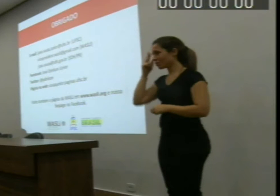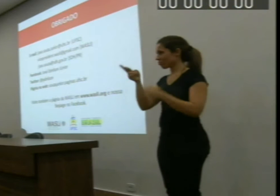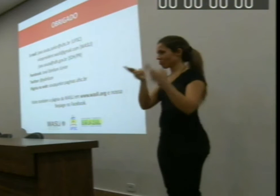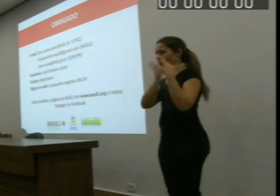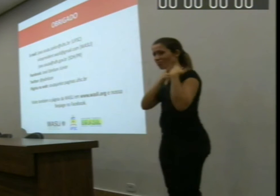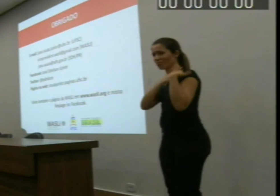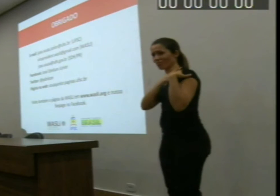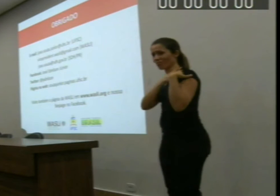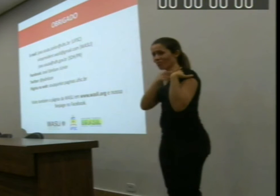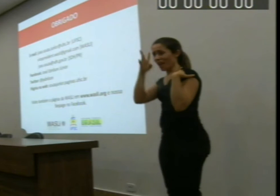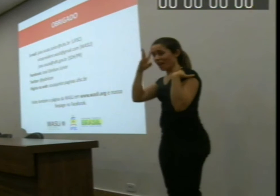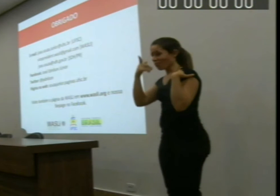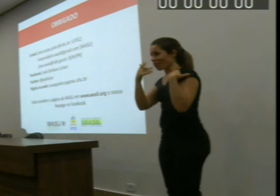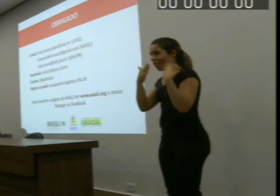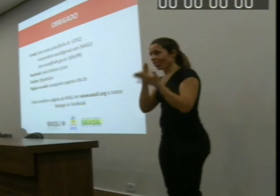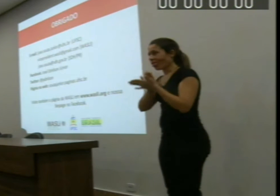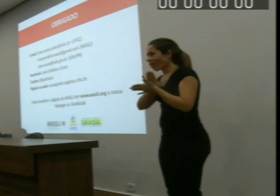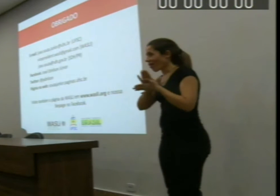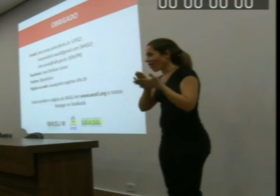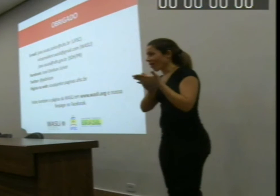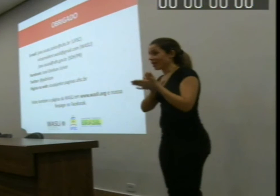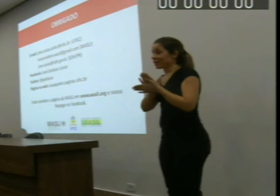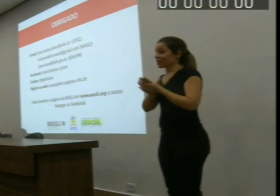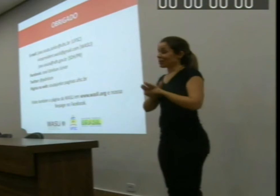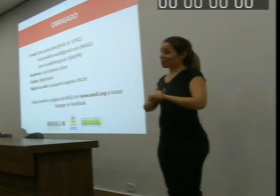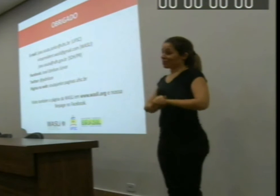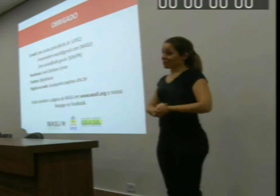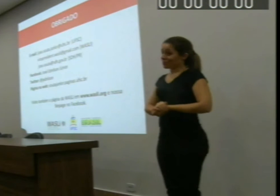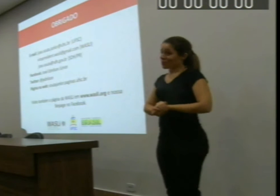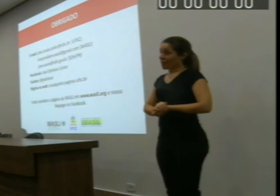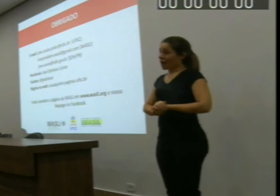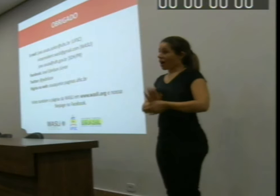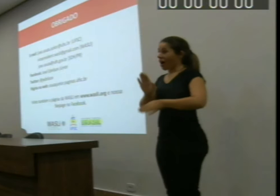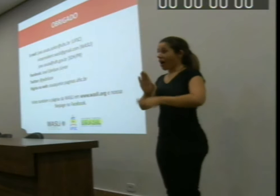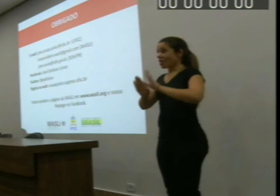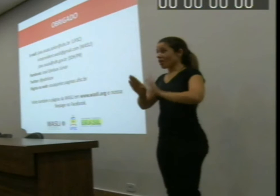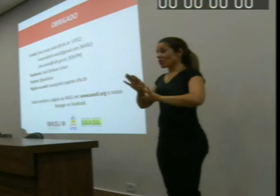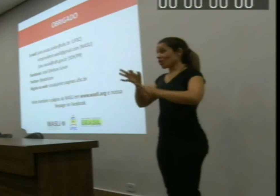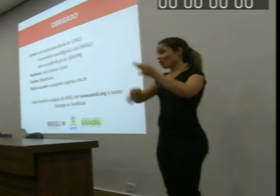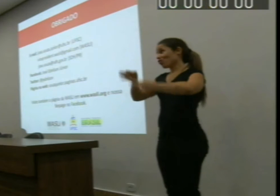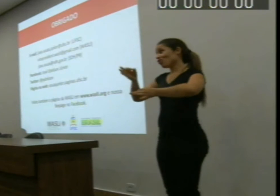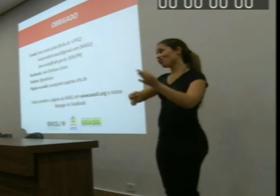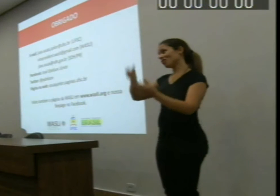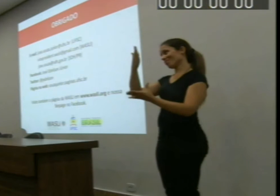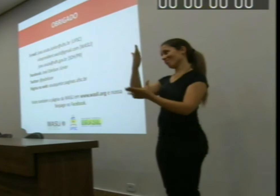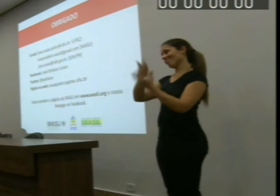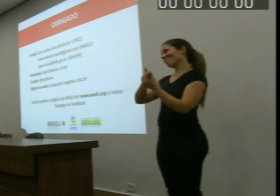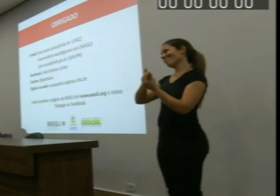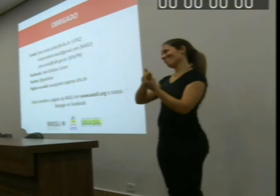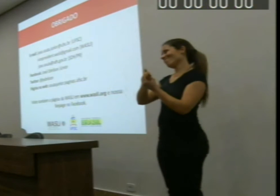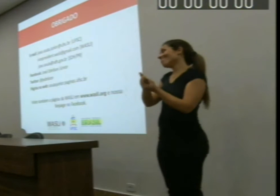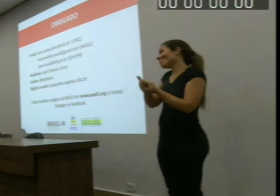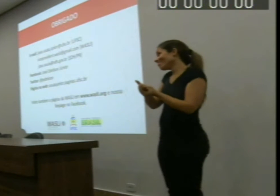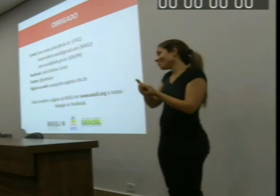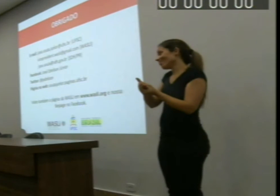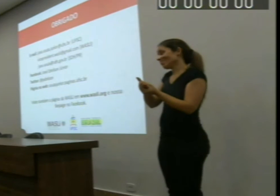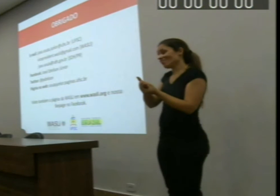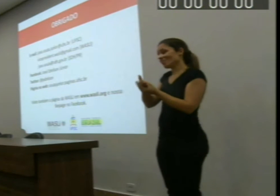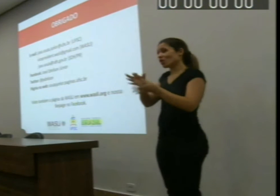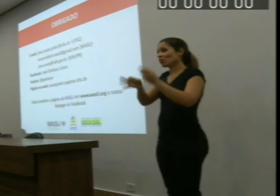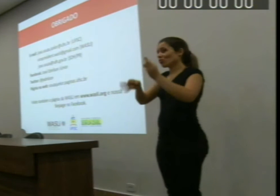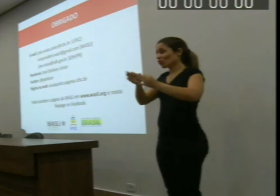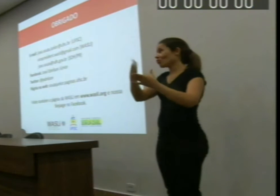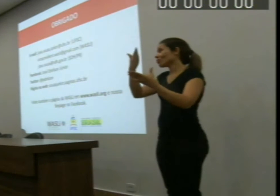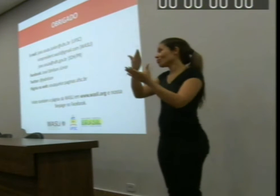sistema judiciário serve para intervir nos casos omissos do executivo aí você procur pode procurar a justiça